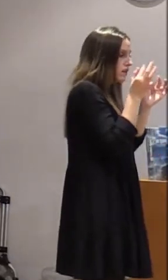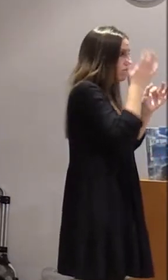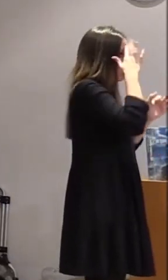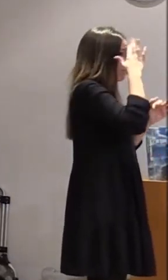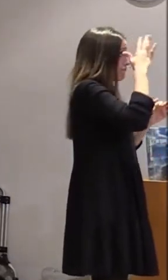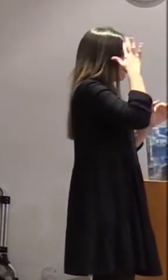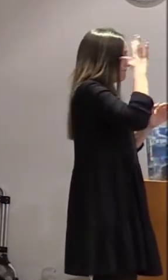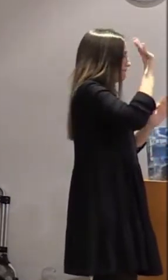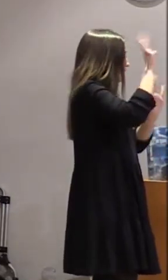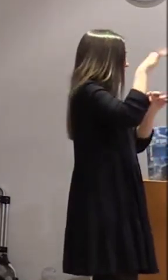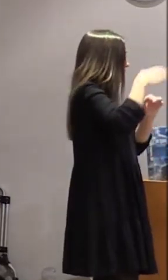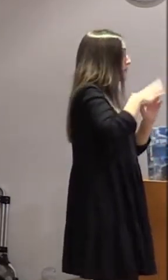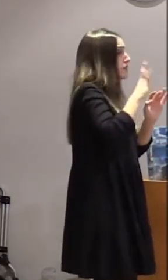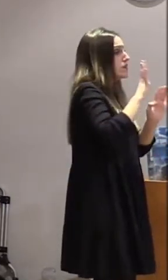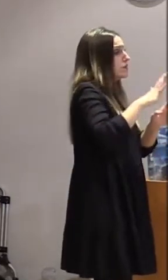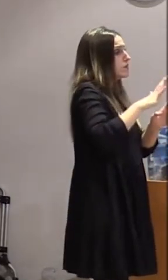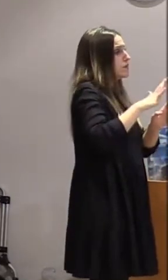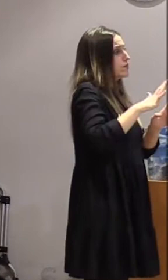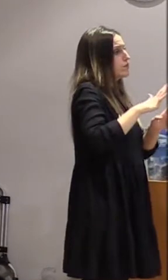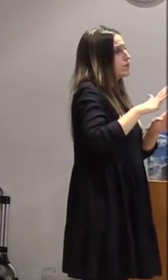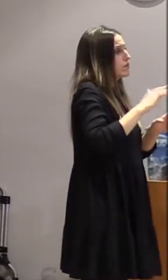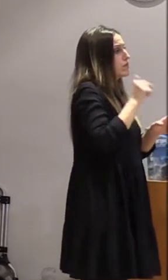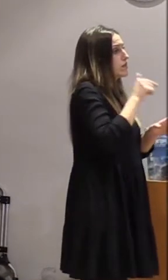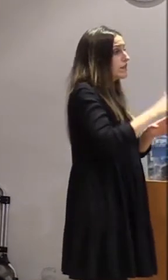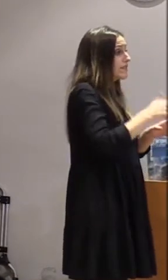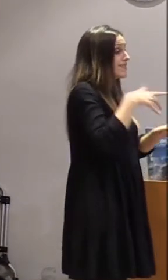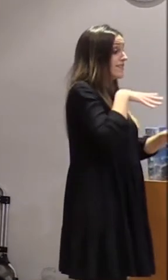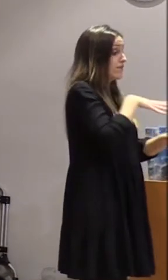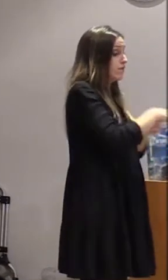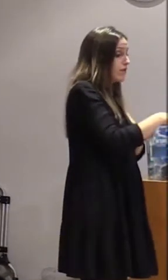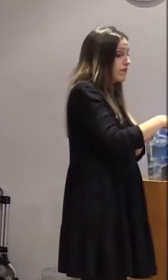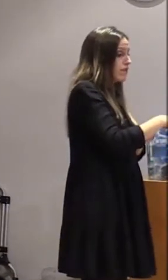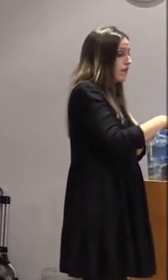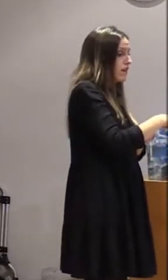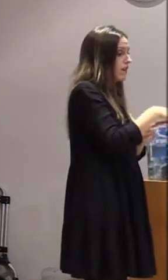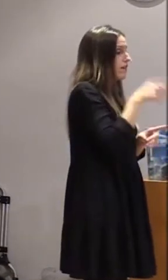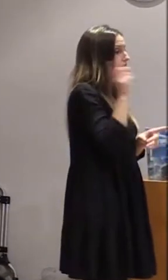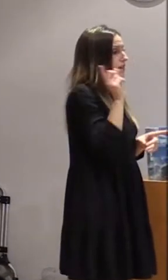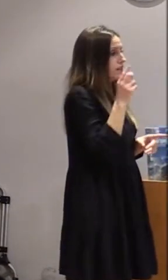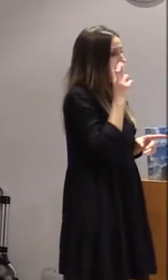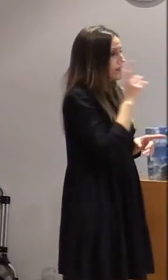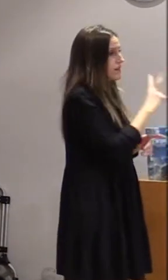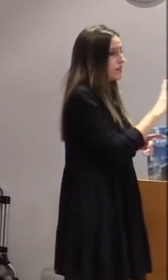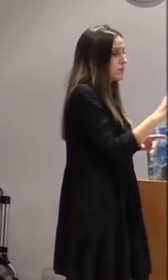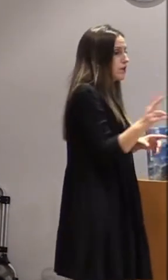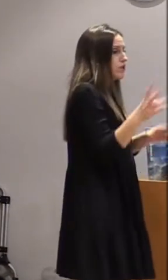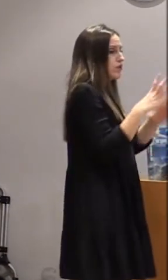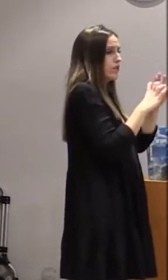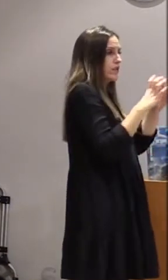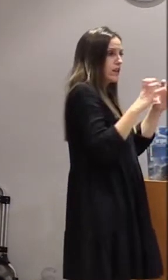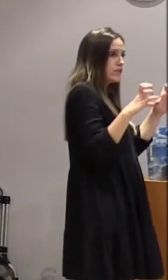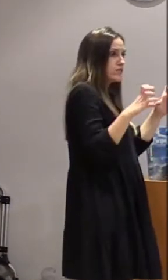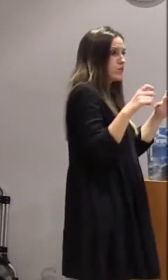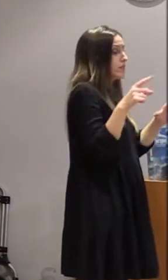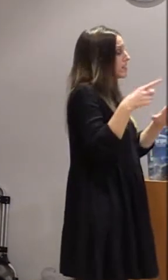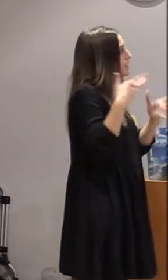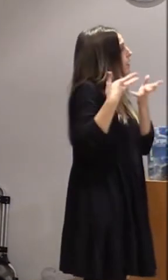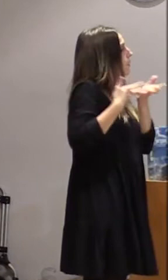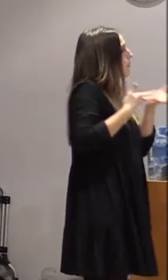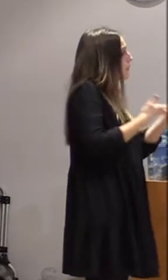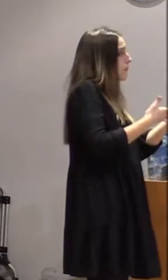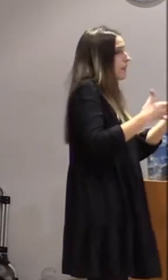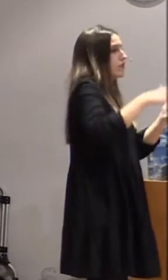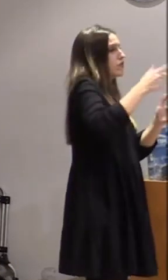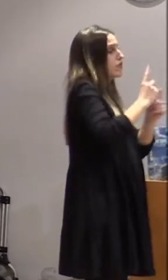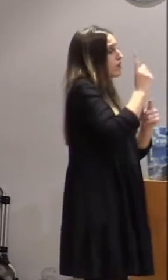su mente iba por libre, pero esa influencia, esa visión de esas nubes muchos años, ese viento del norte,